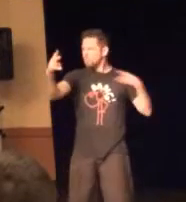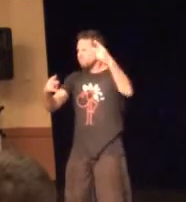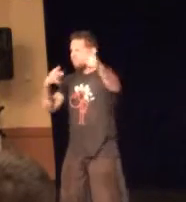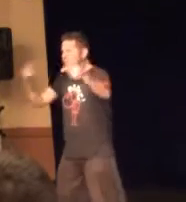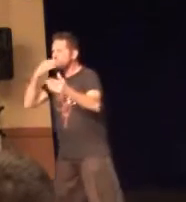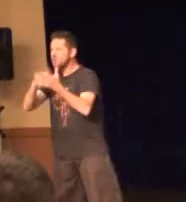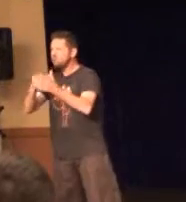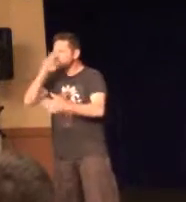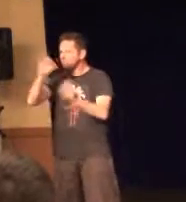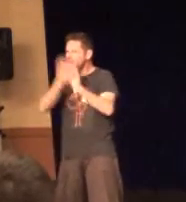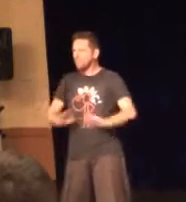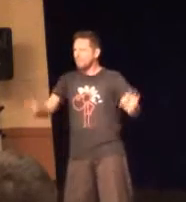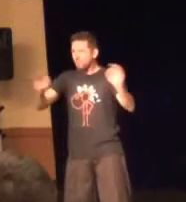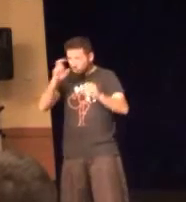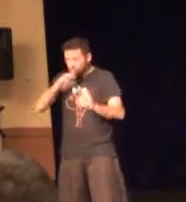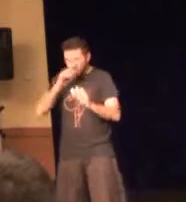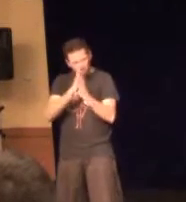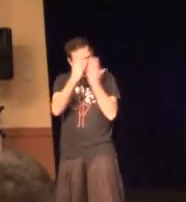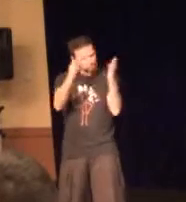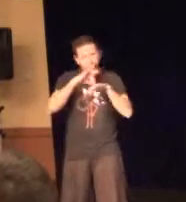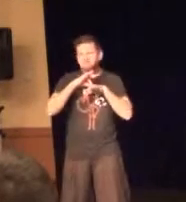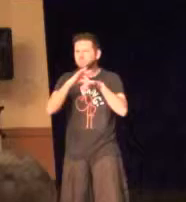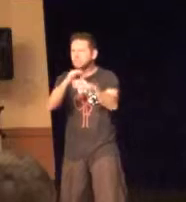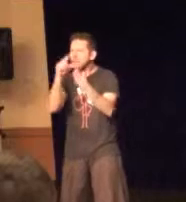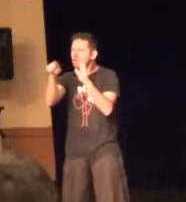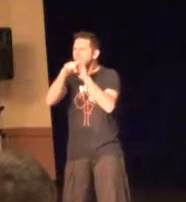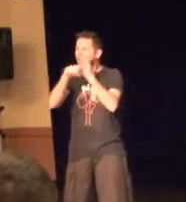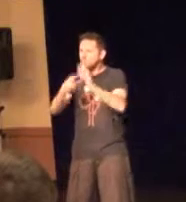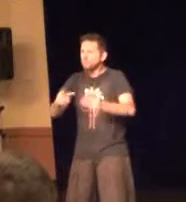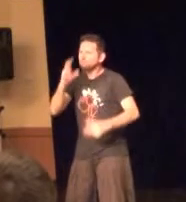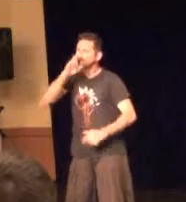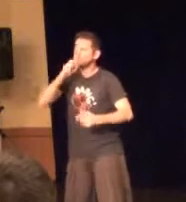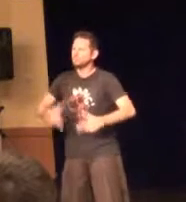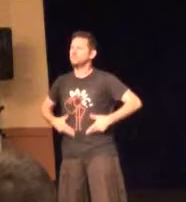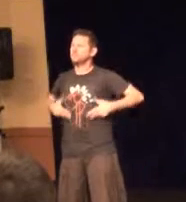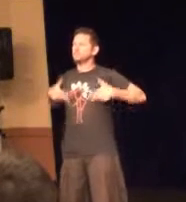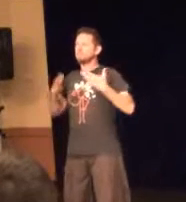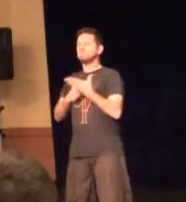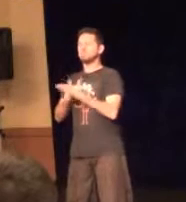Je ne cherche pas un mode d'emploi. Je cherche un mode de vie.